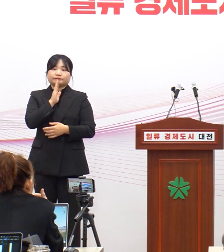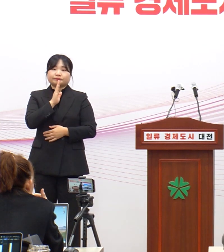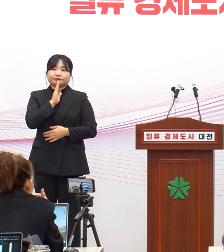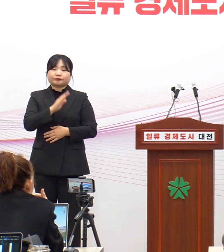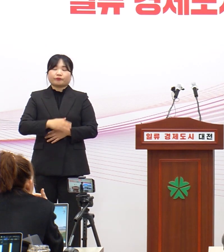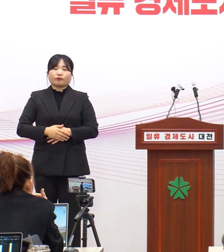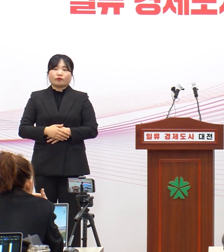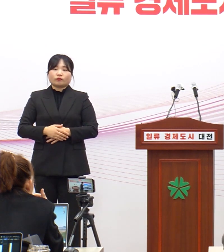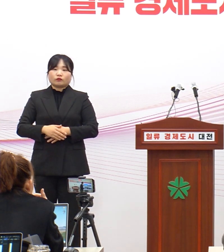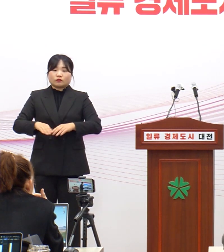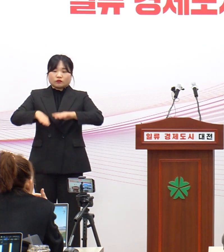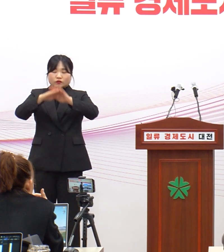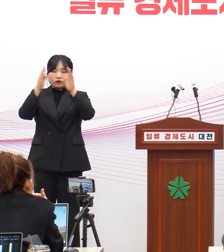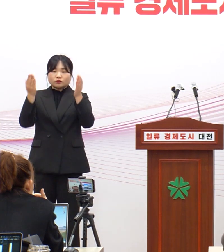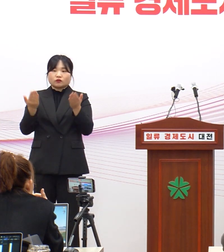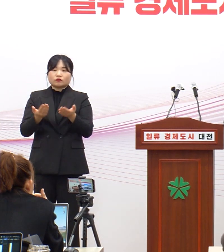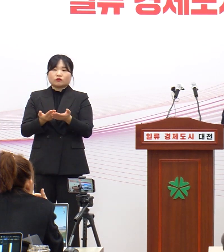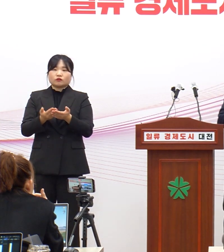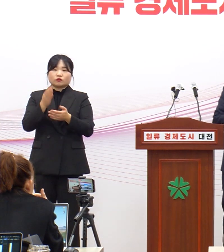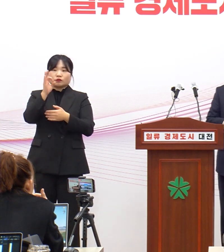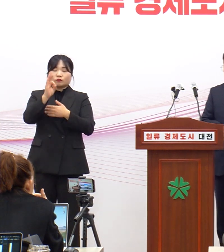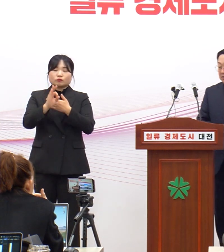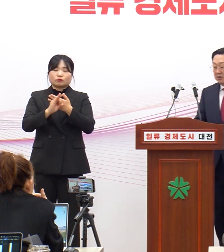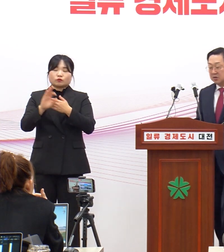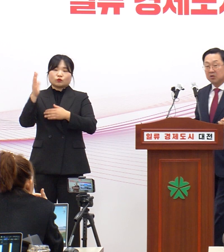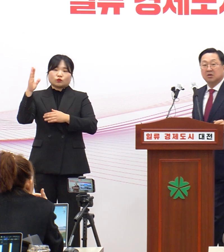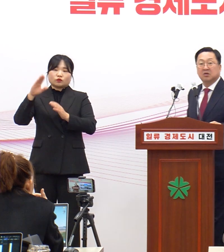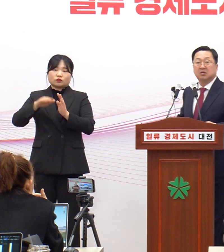그래서 전체가 보면 그 최근에